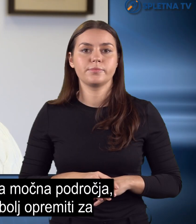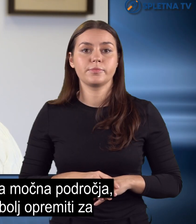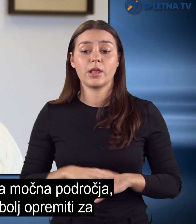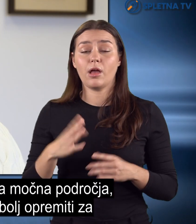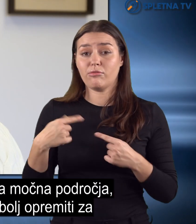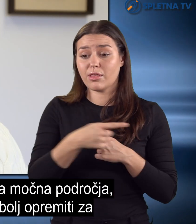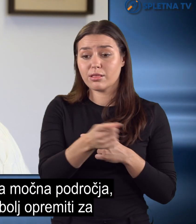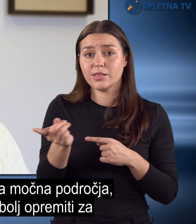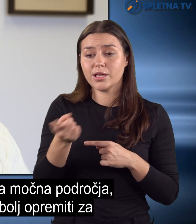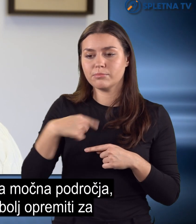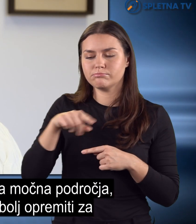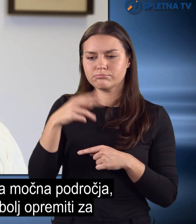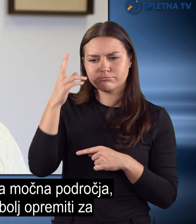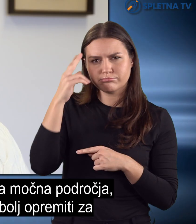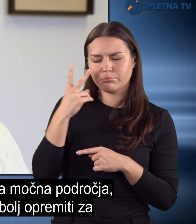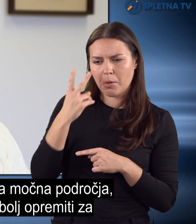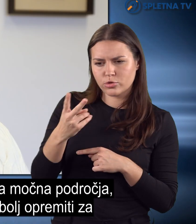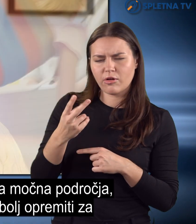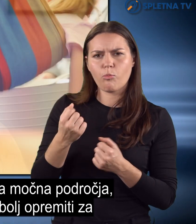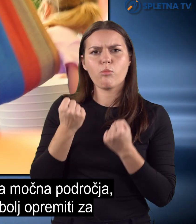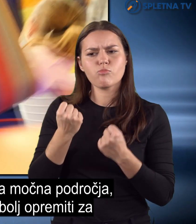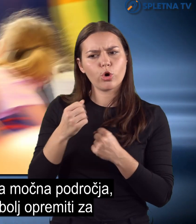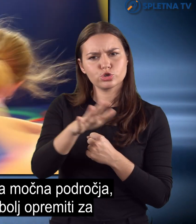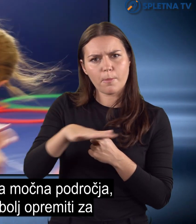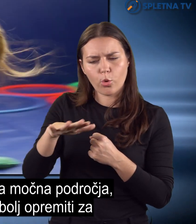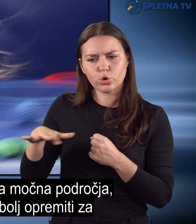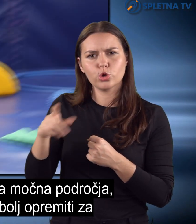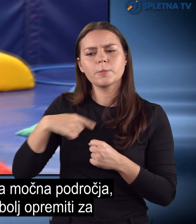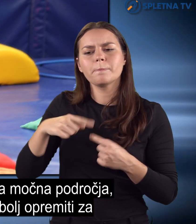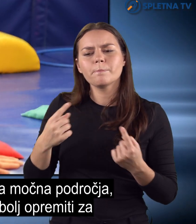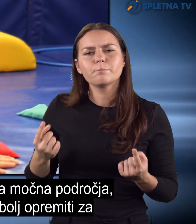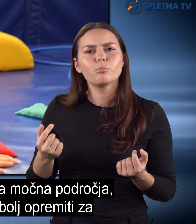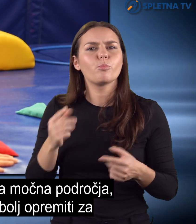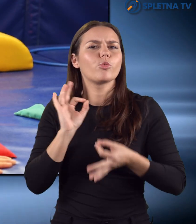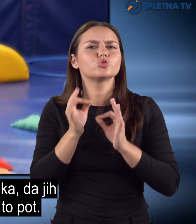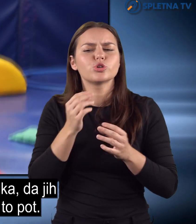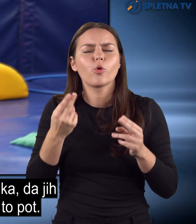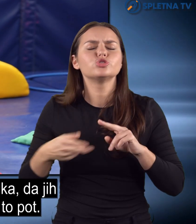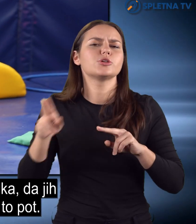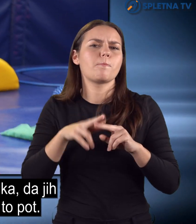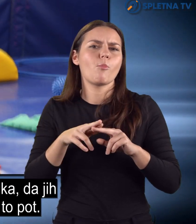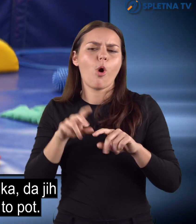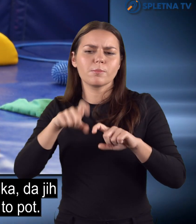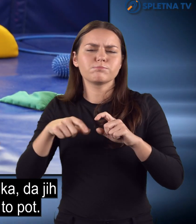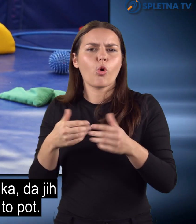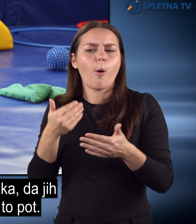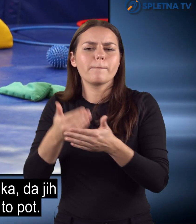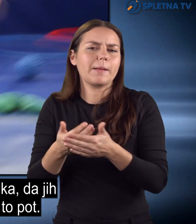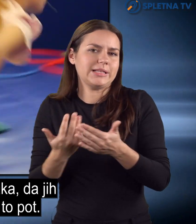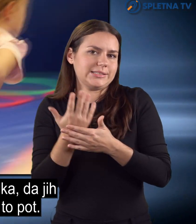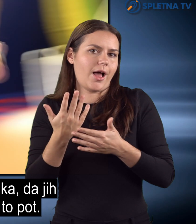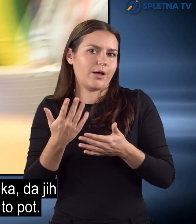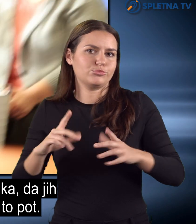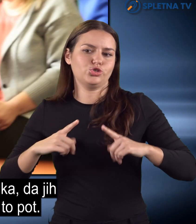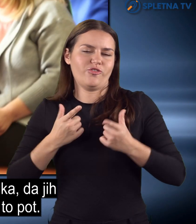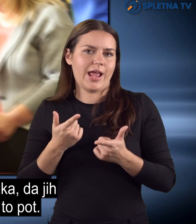V njih prepoznavamo neka močna področja, da jih poskušamo čim bolj opremiti za življenje,